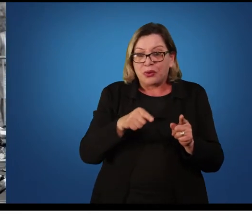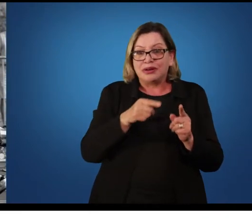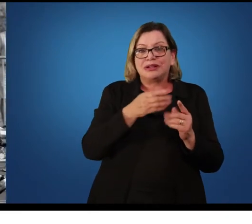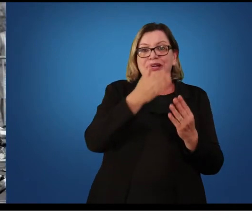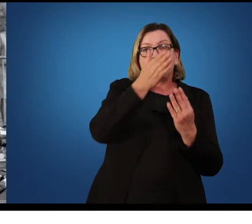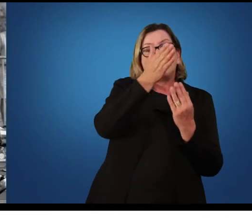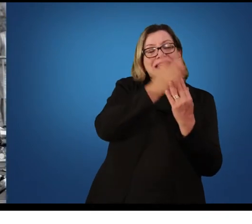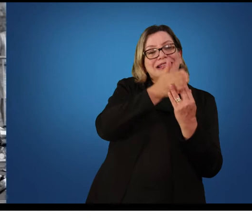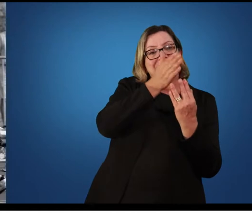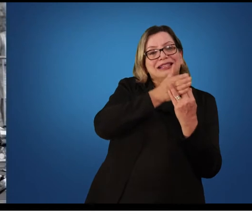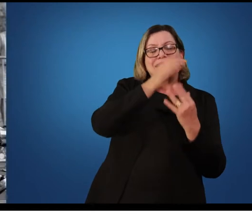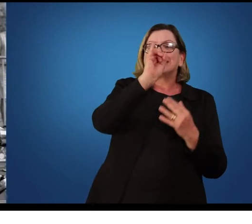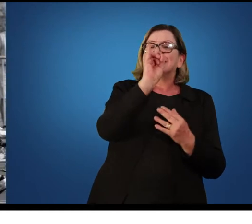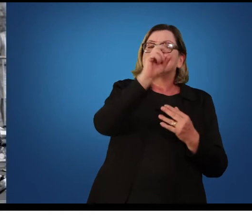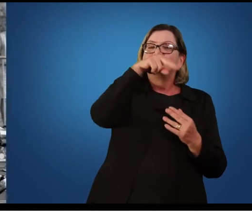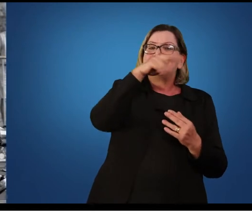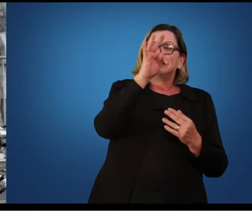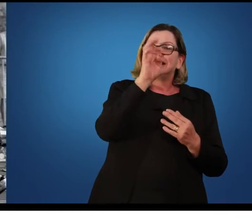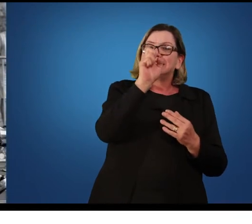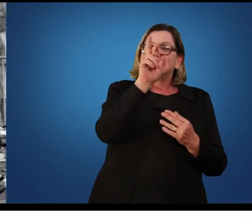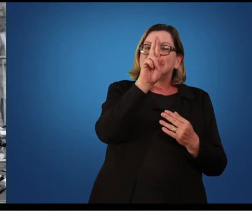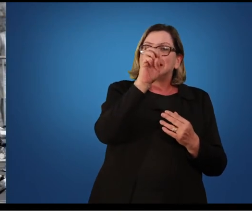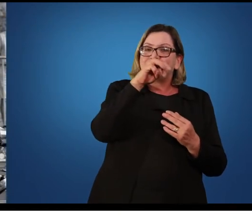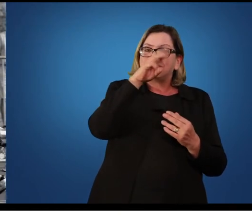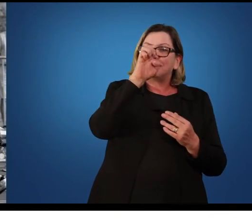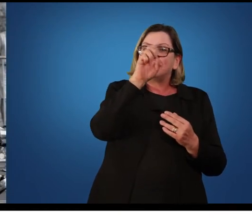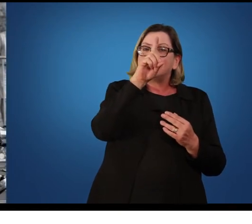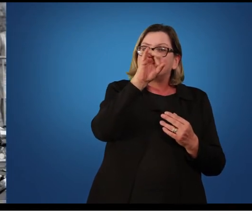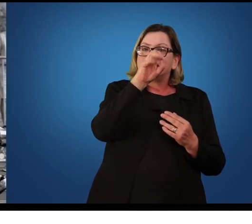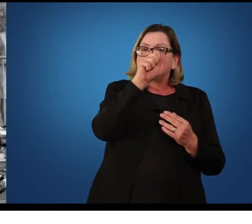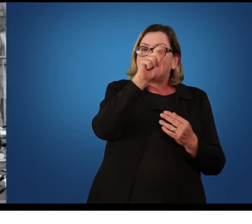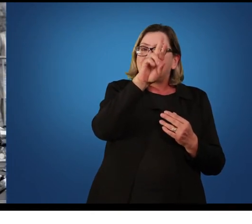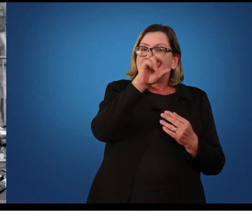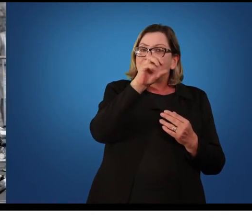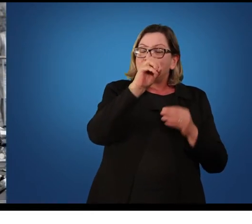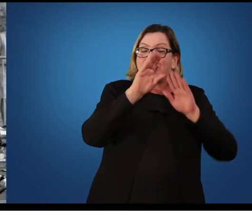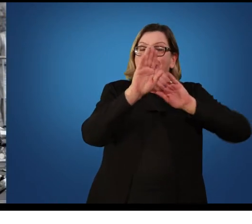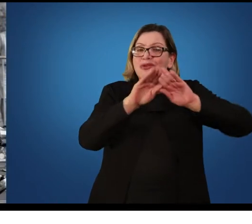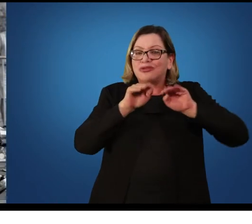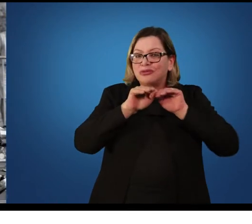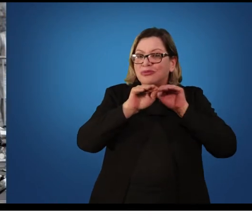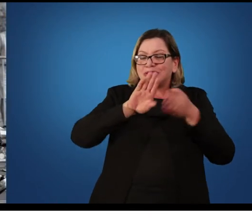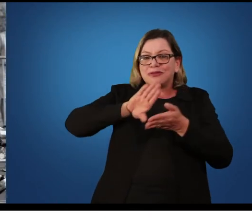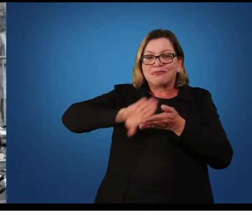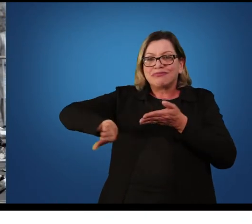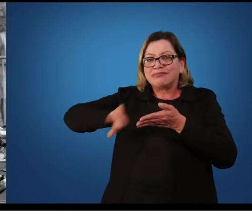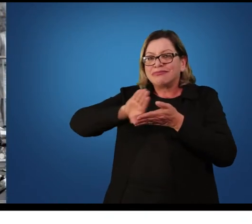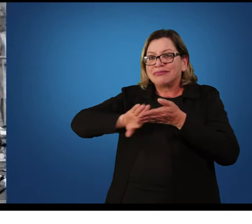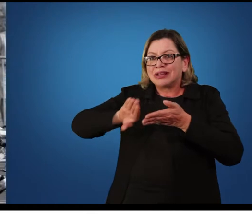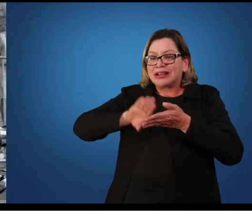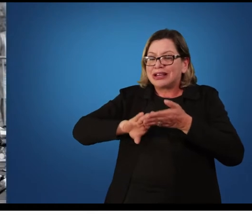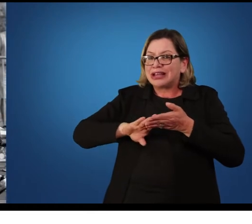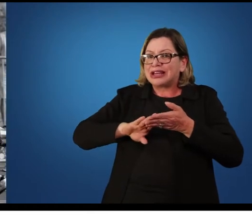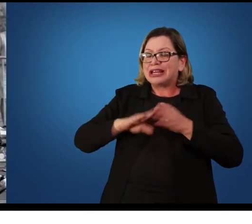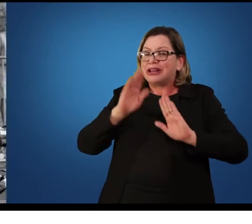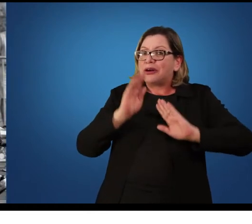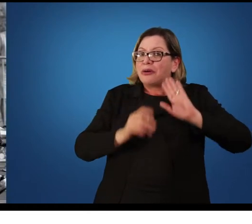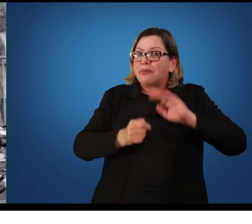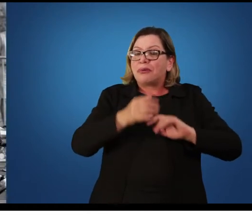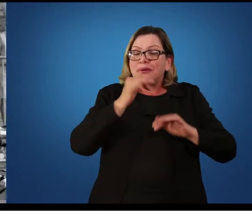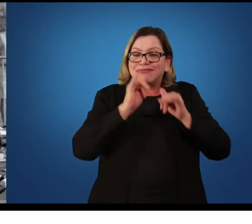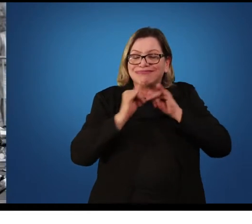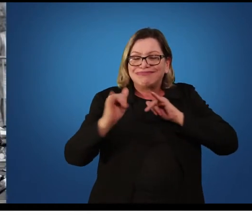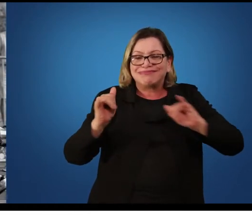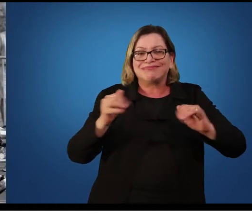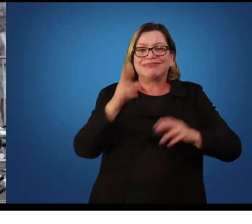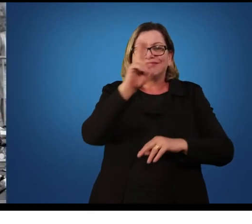alguns movimentos desnecessários são eliminados, há uma economia de tempo e energia ao executar esses